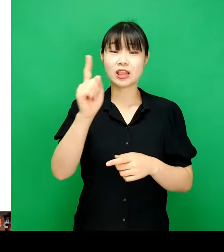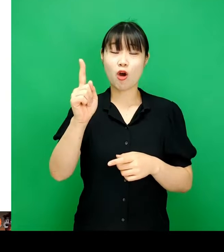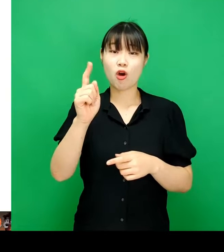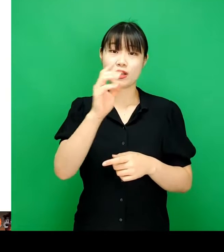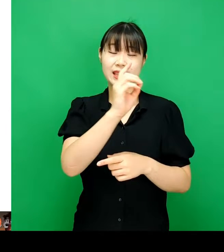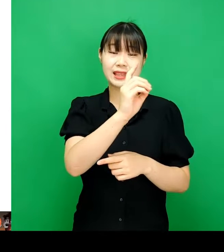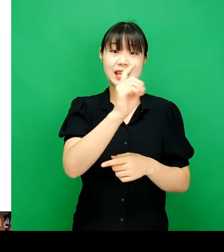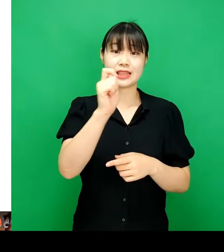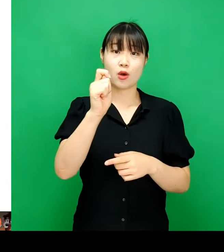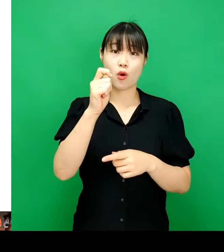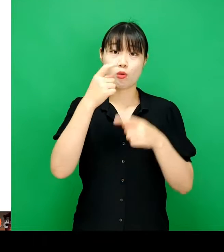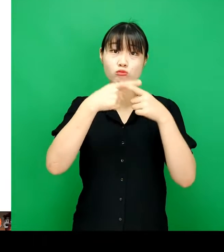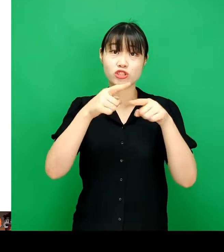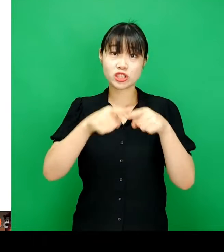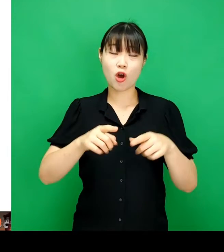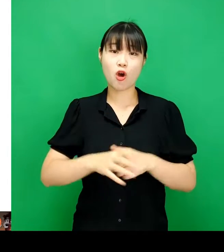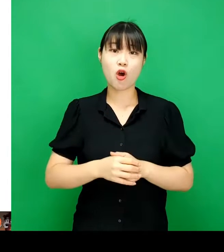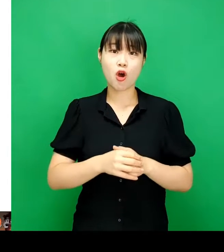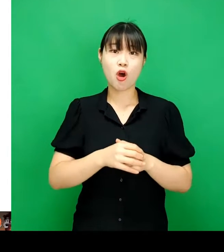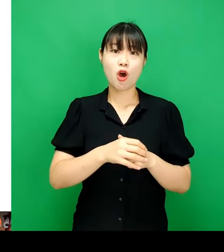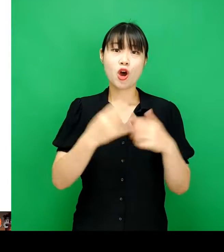잉여량 등의 데이터를 분석했습니다.